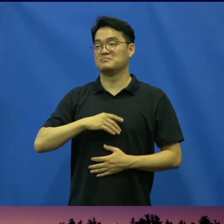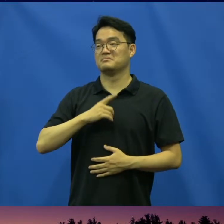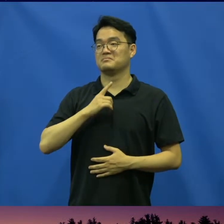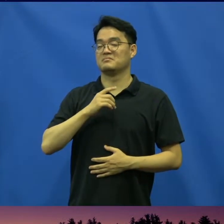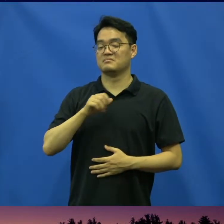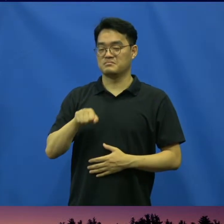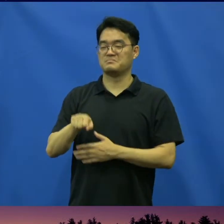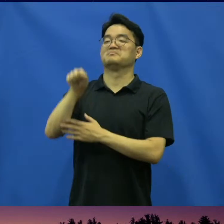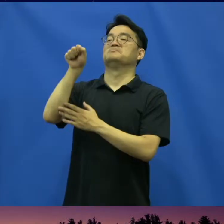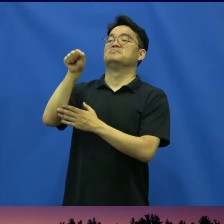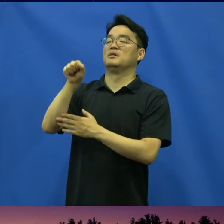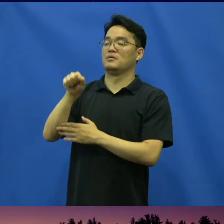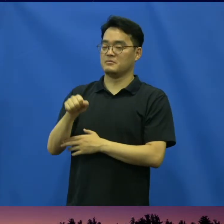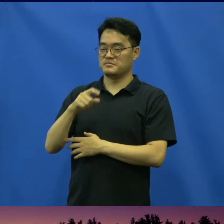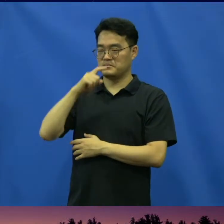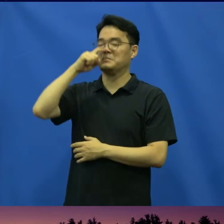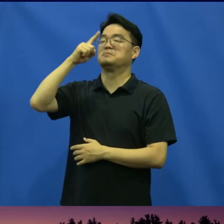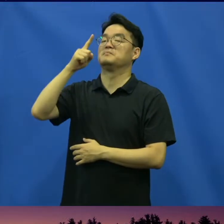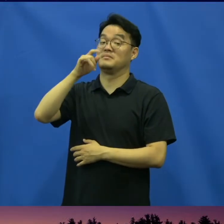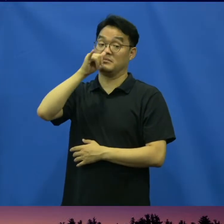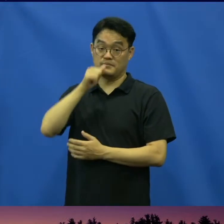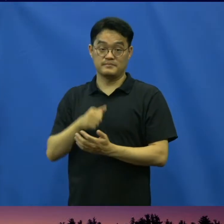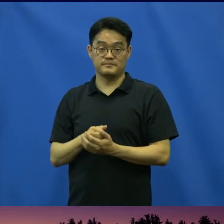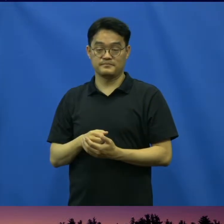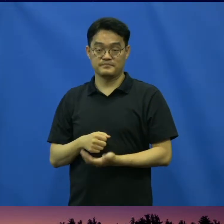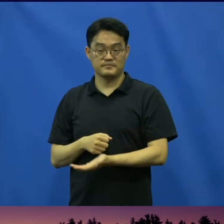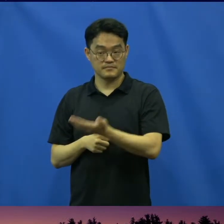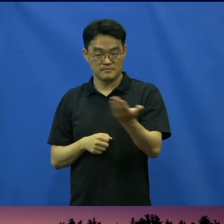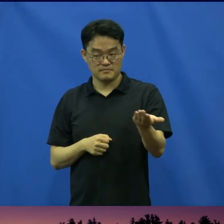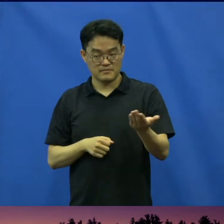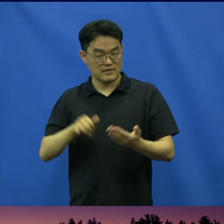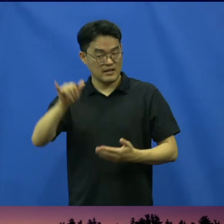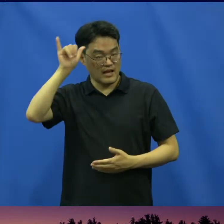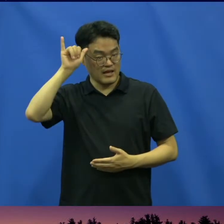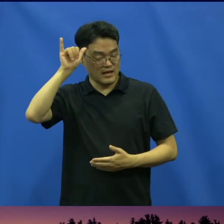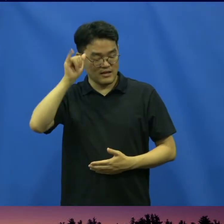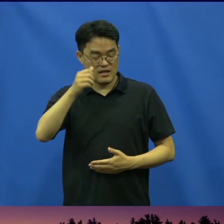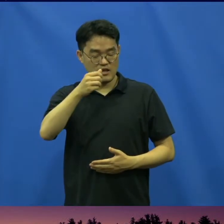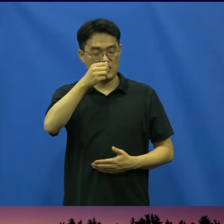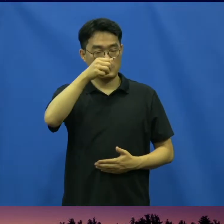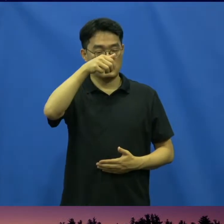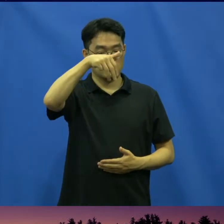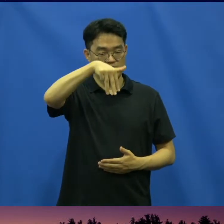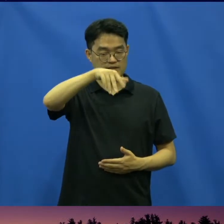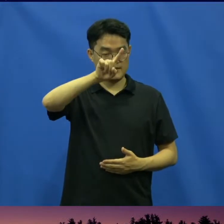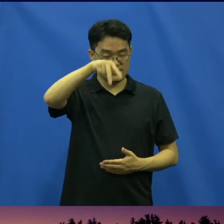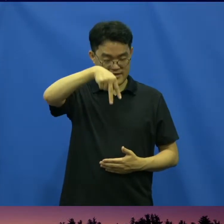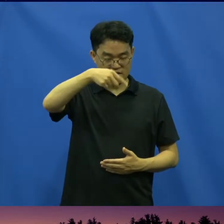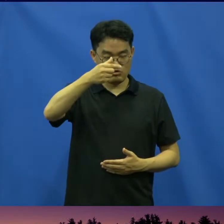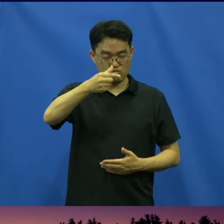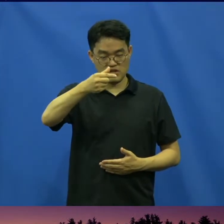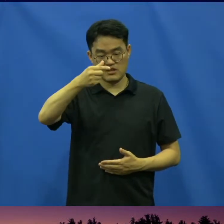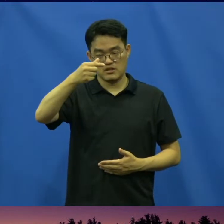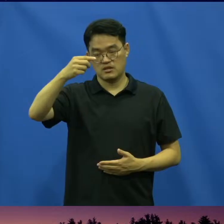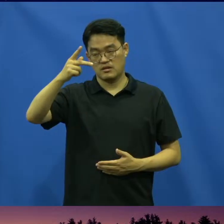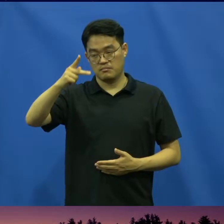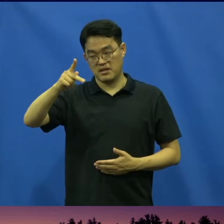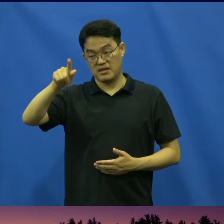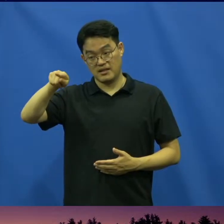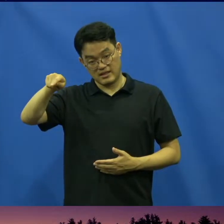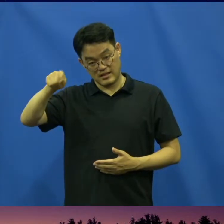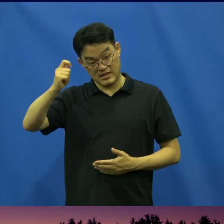인한 발달이 빠르게 진행됩니다. 인공지능 시대, 이 AI 시대가 오늘 시대에 뭐 가장 첨단이죠.